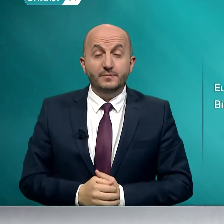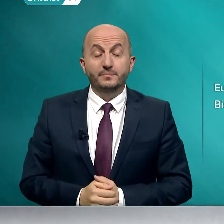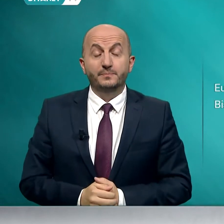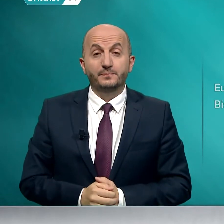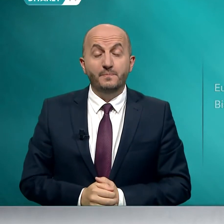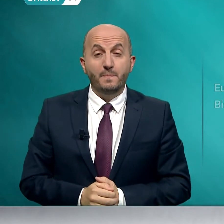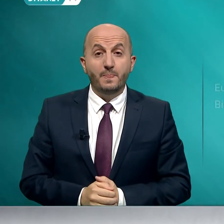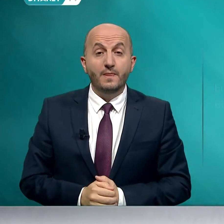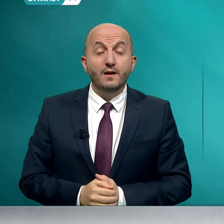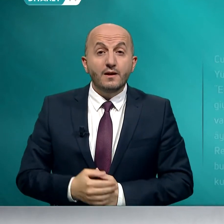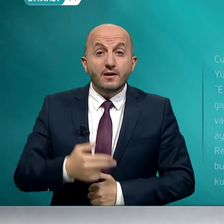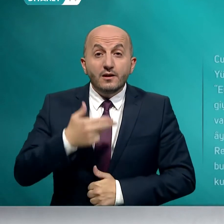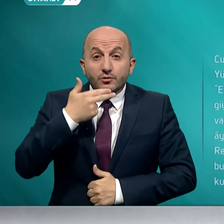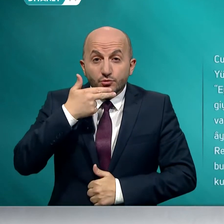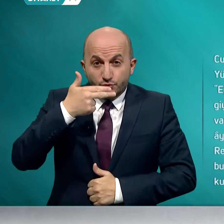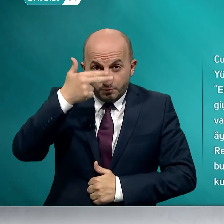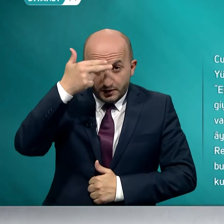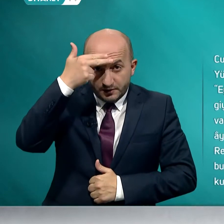Bismillahirrahmanirrahim.